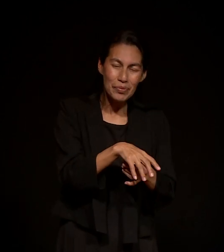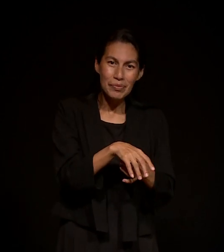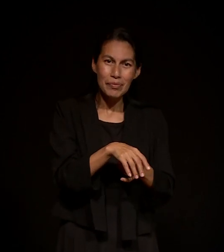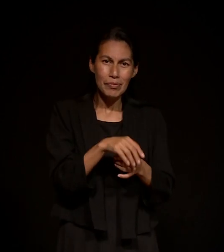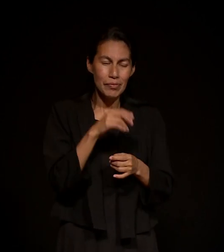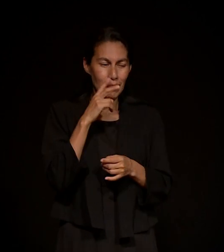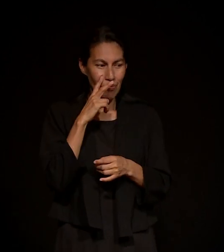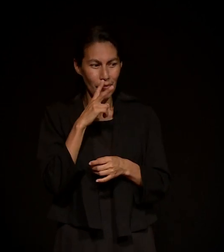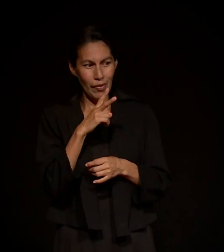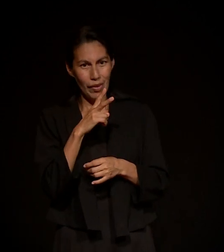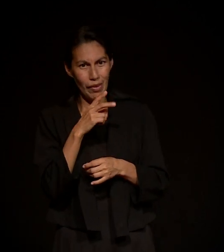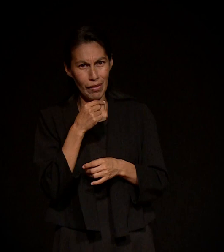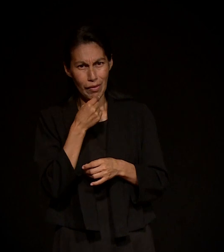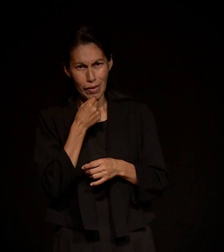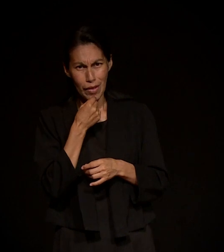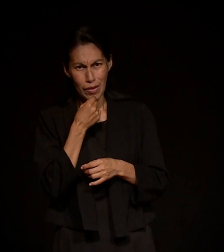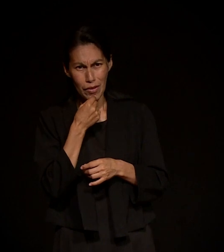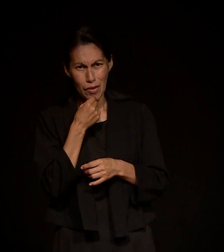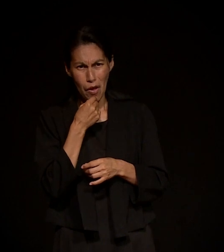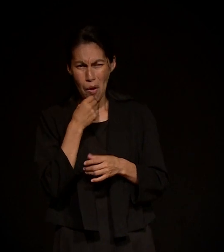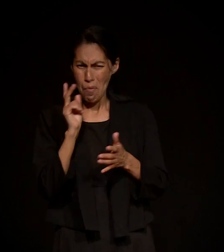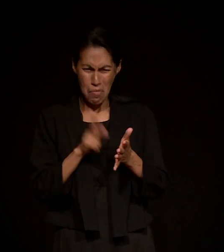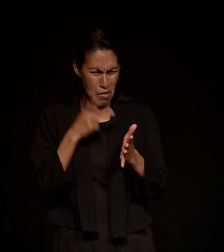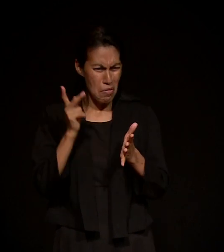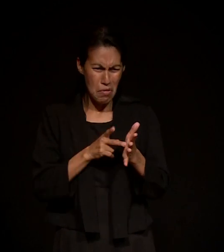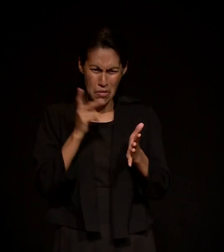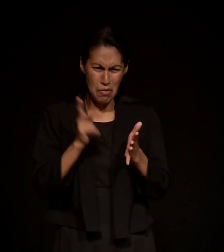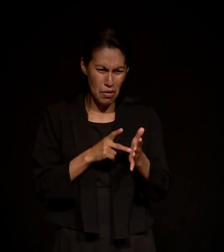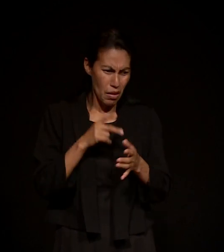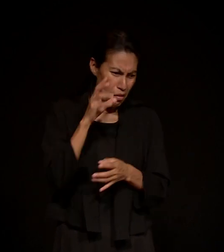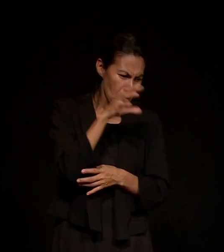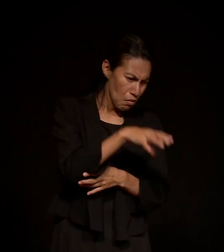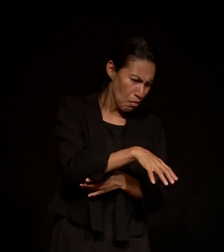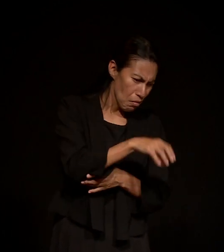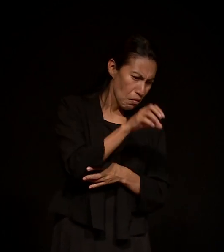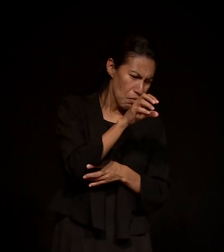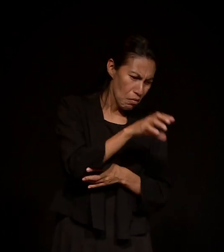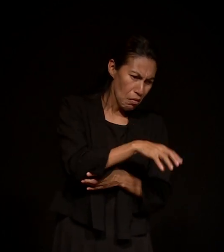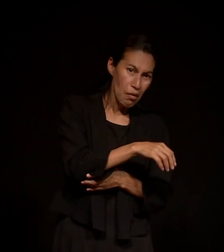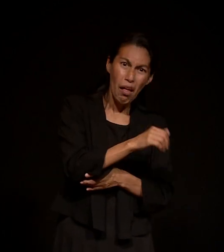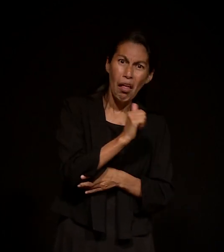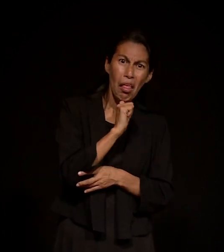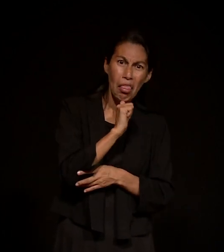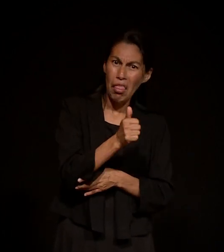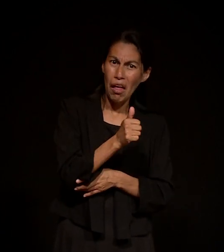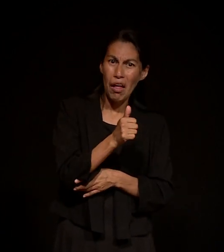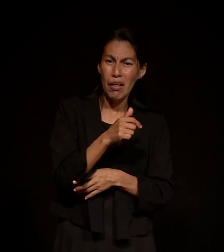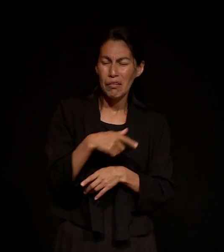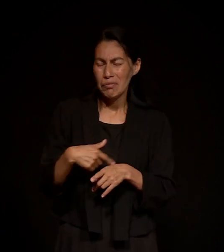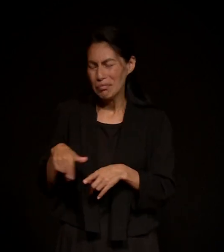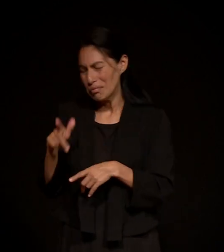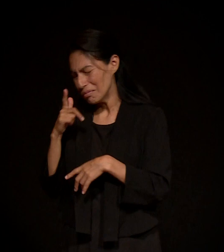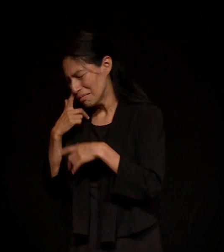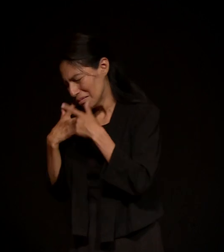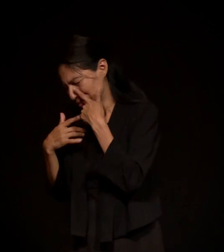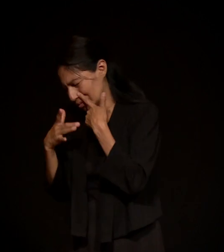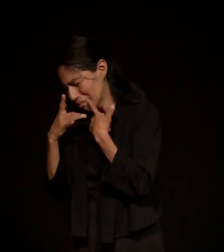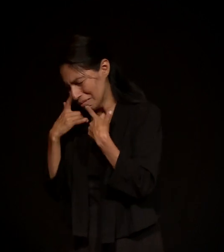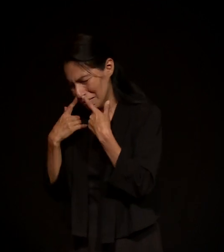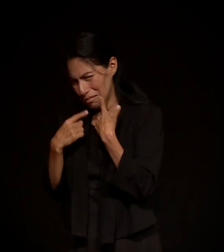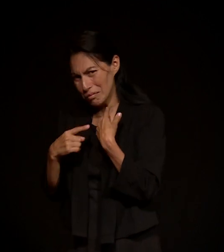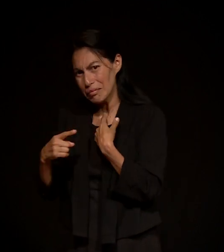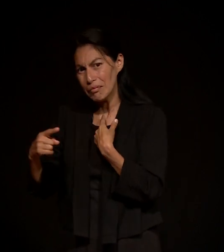vi que un niño trató varias veces, pero no lo logró y entonces se fue llorando con su